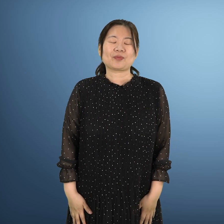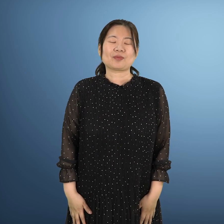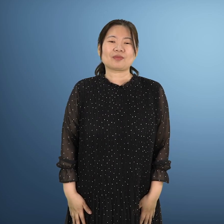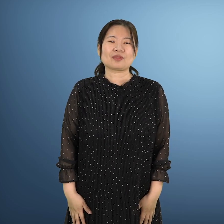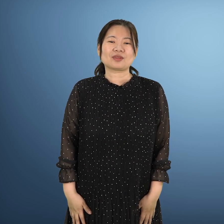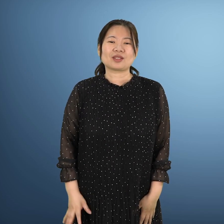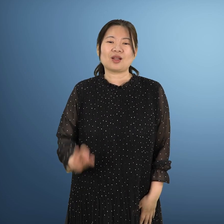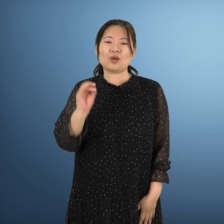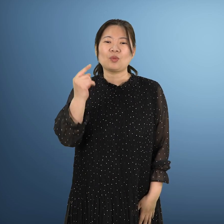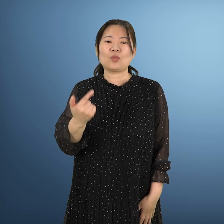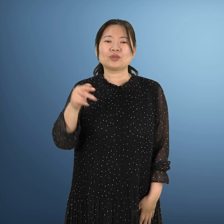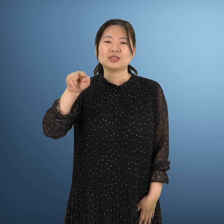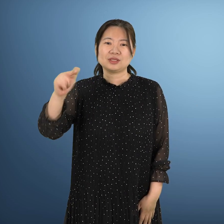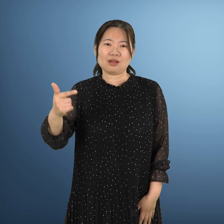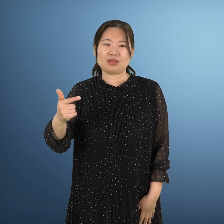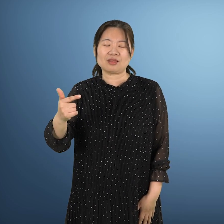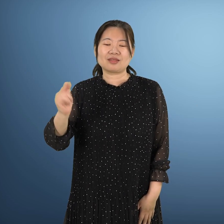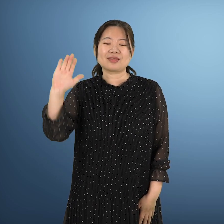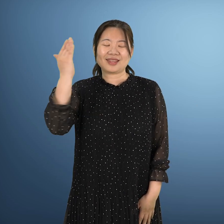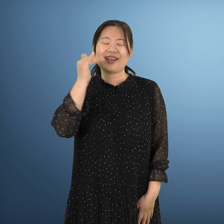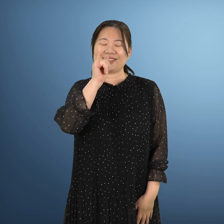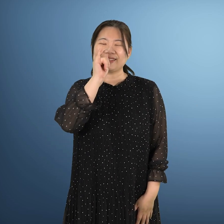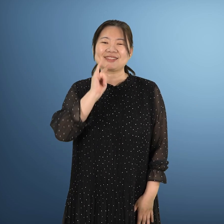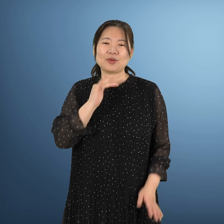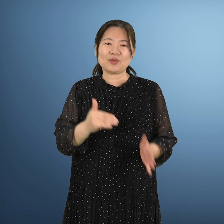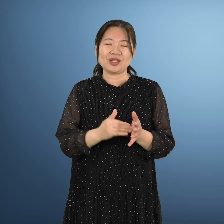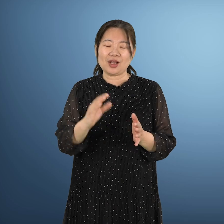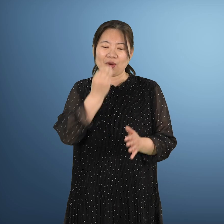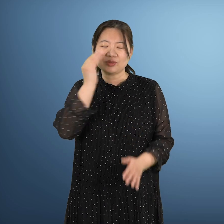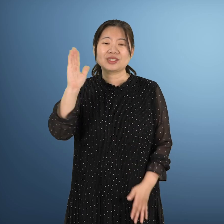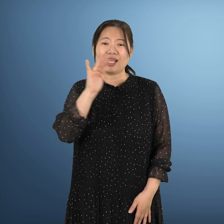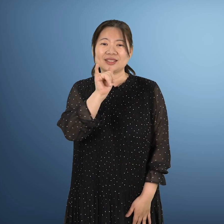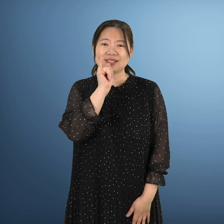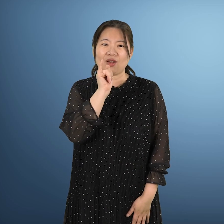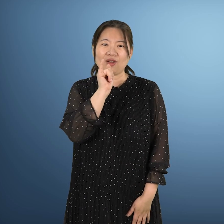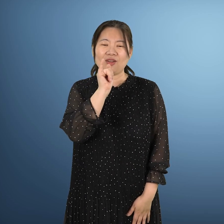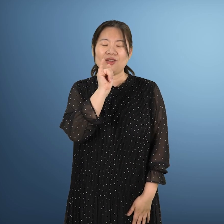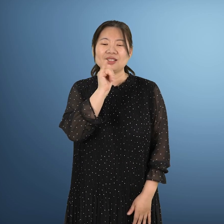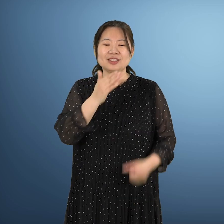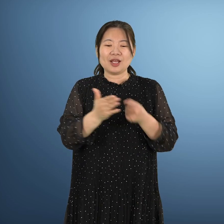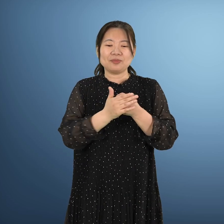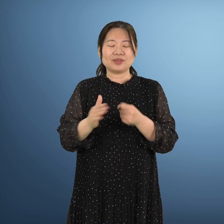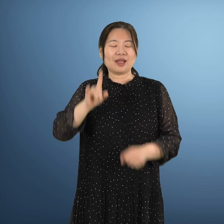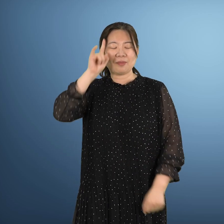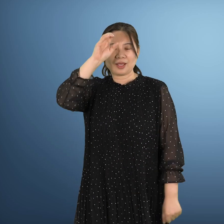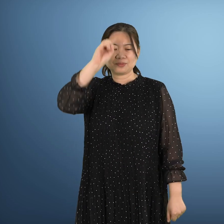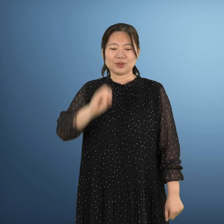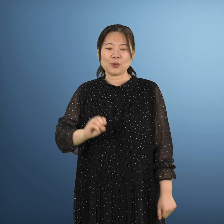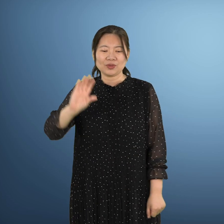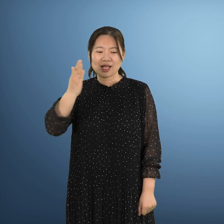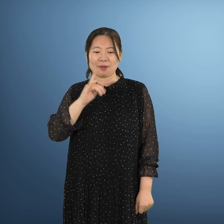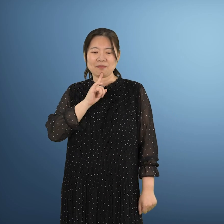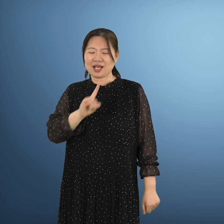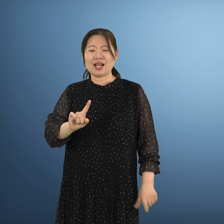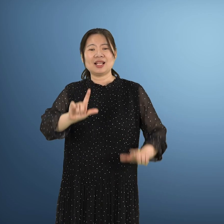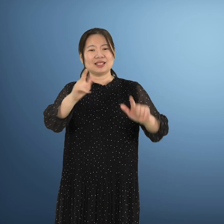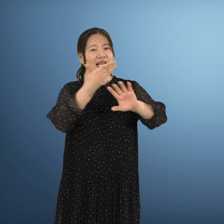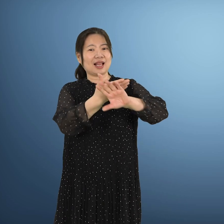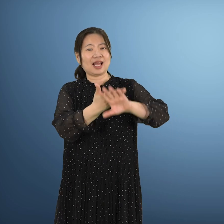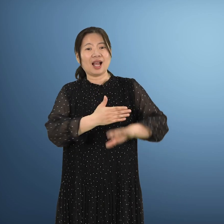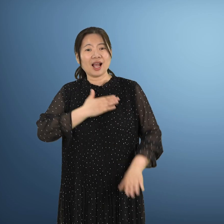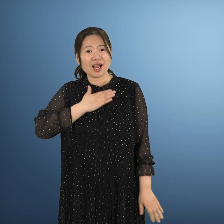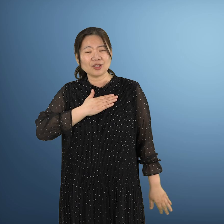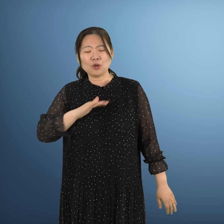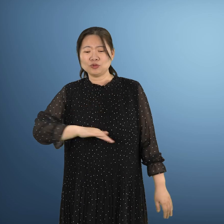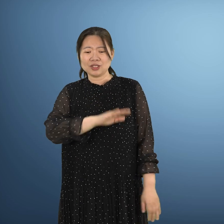온전해지는 거예요. 우리로 하여금 온전하다 할 때는 퍼펙트하게 되라는 말이 아니에요. 우리는